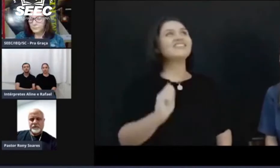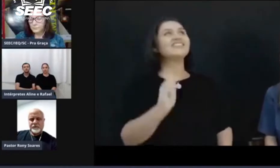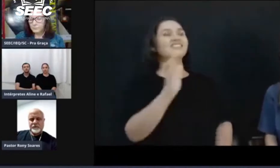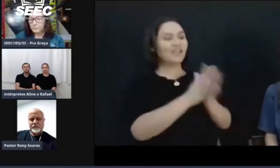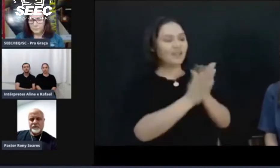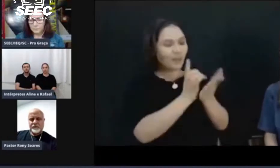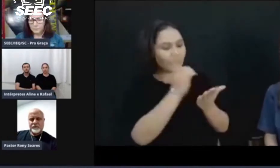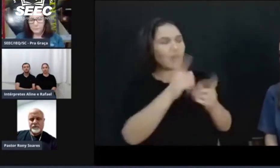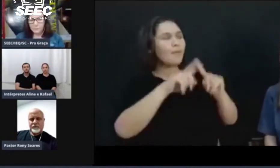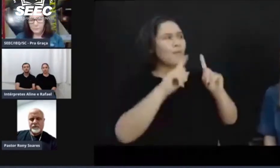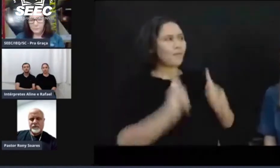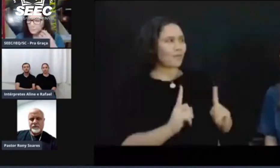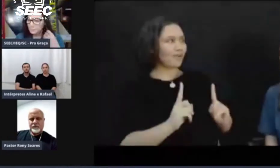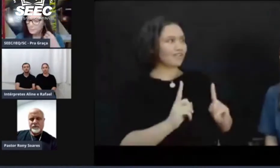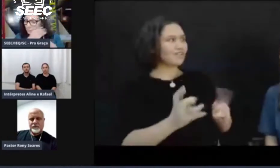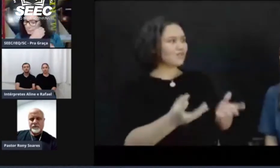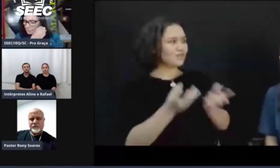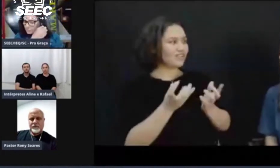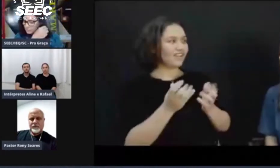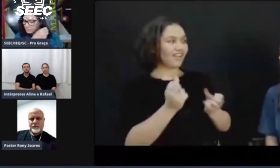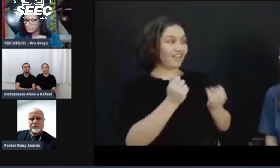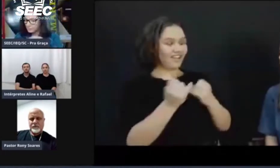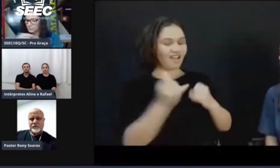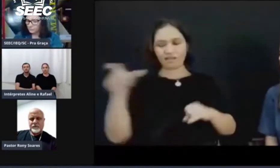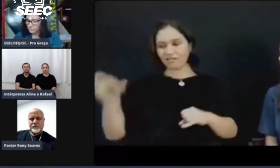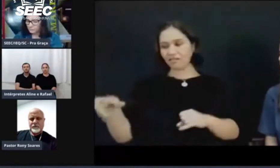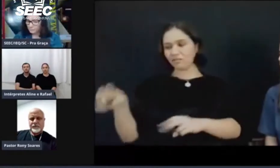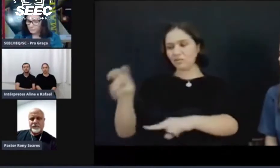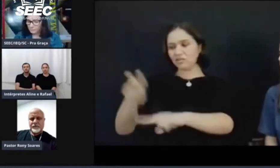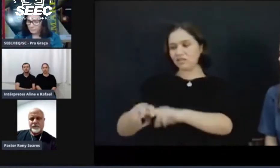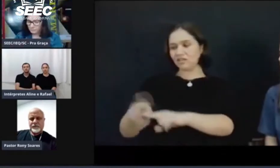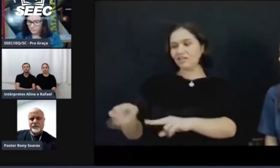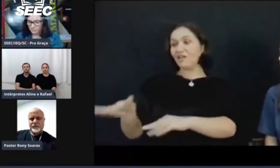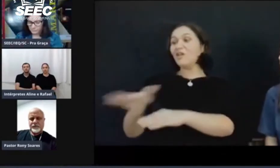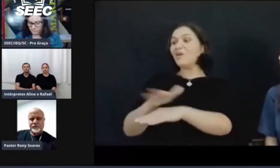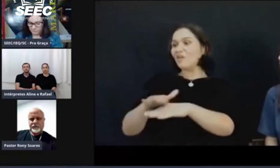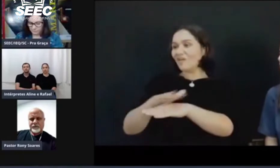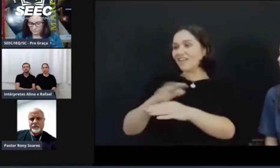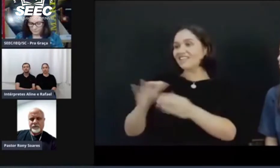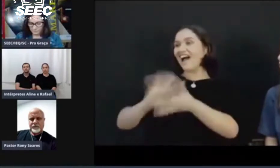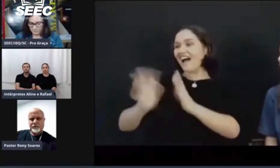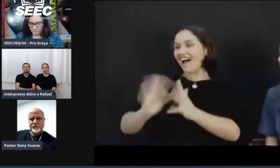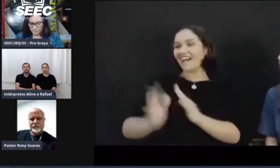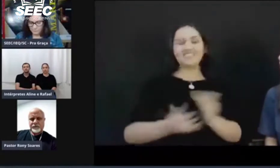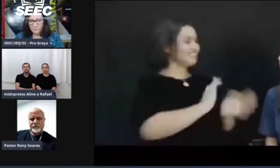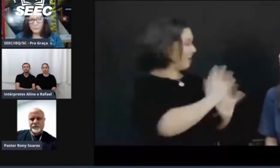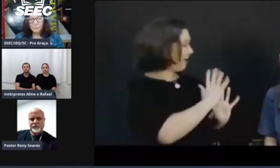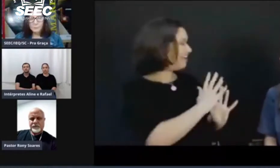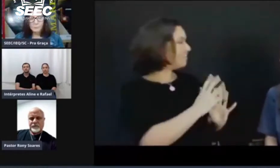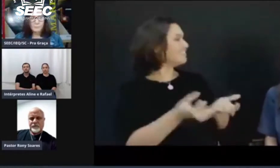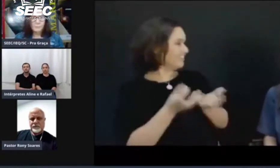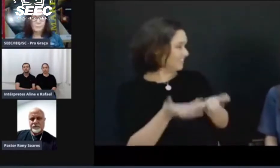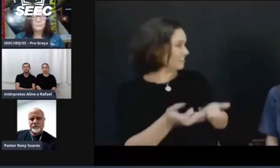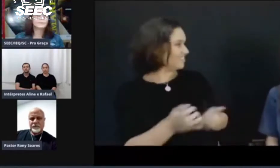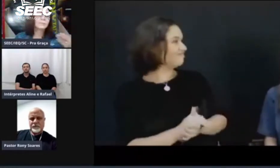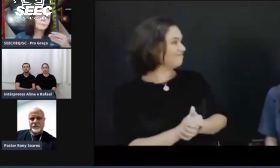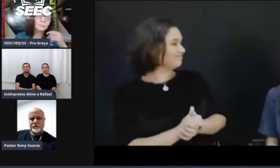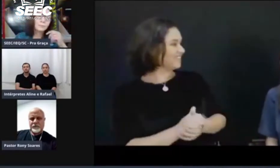Então, o intérprete é muito bom na igreja, mas você gostaria que as pessoas que estão do seu